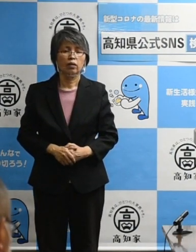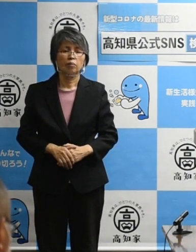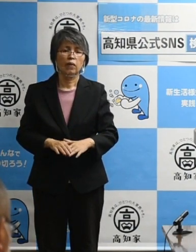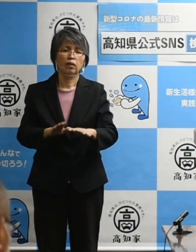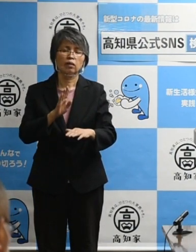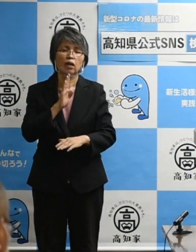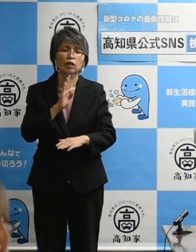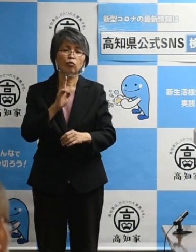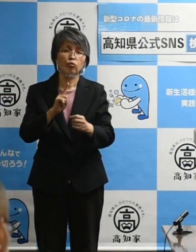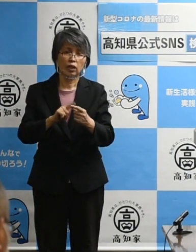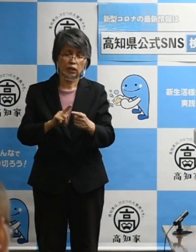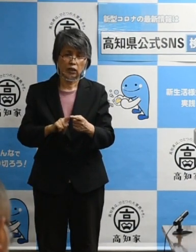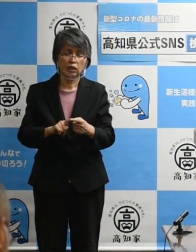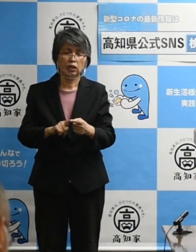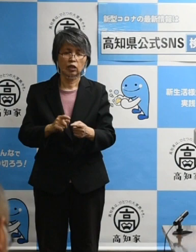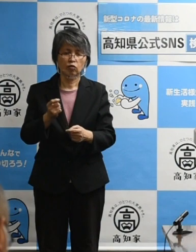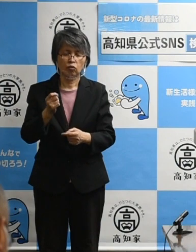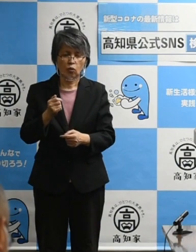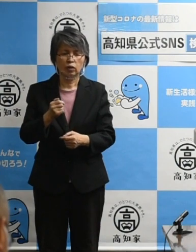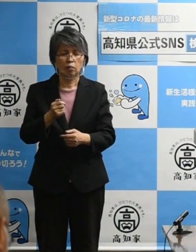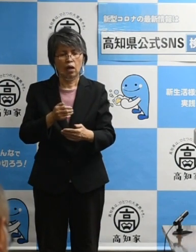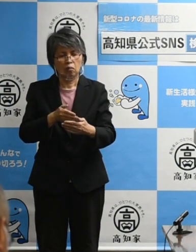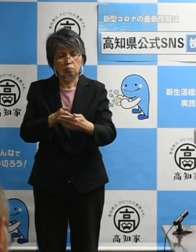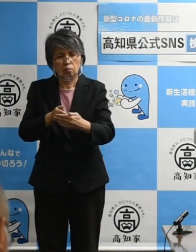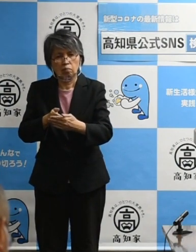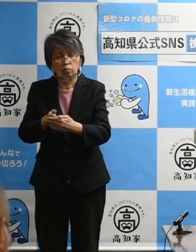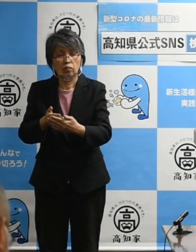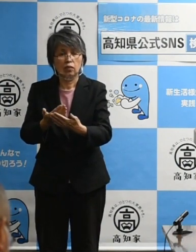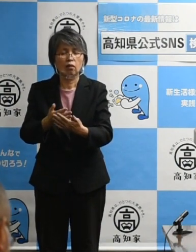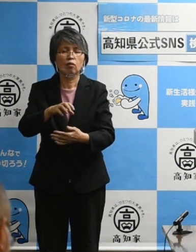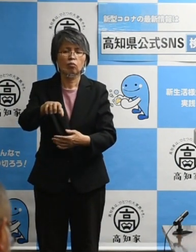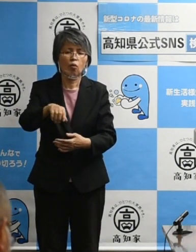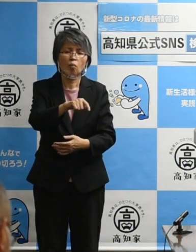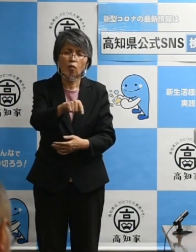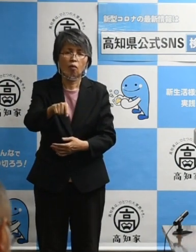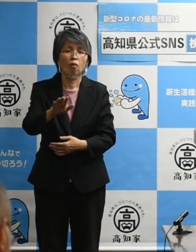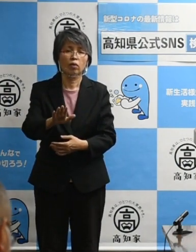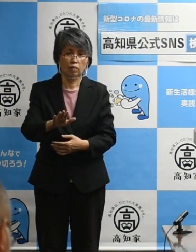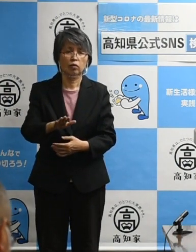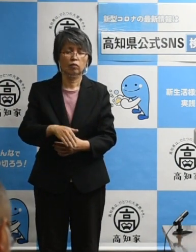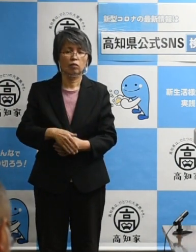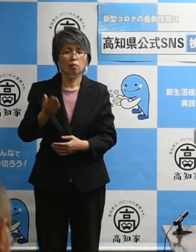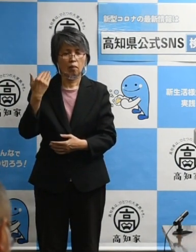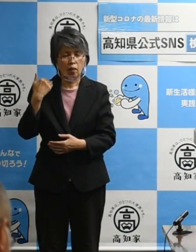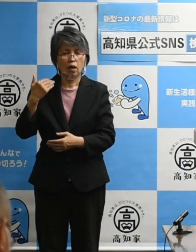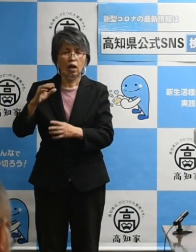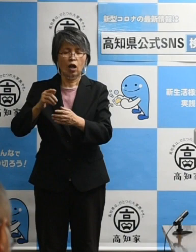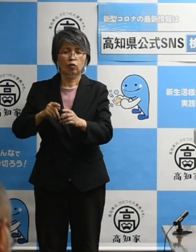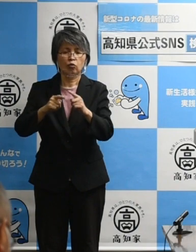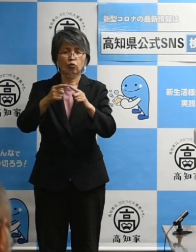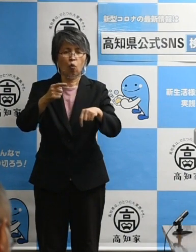に少し目詰まり的なことが起きているというようなことがございます。またかねて厚生労働省から